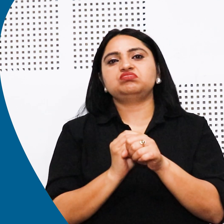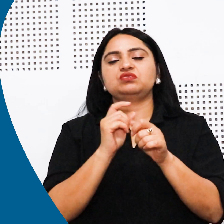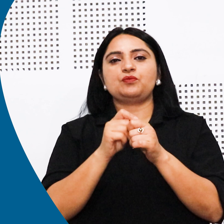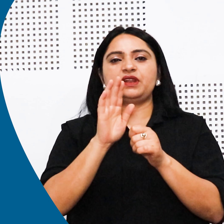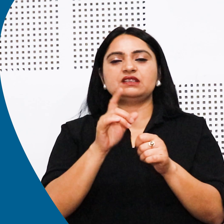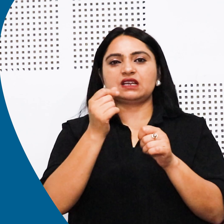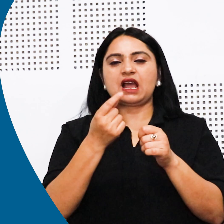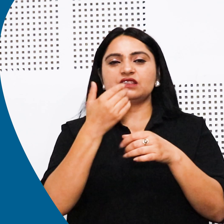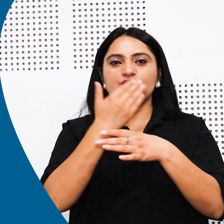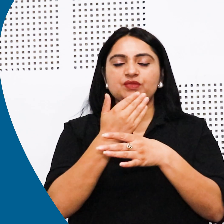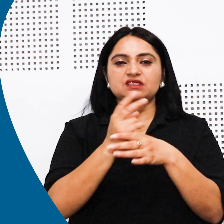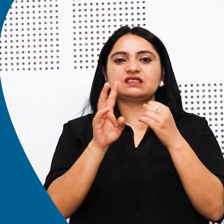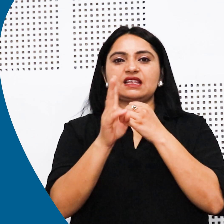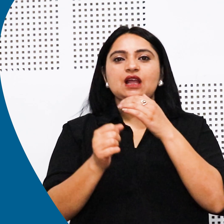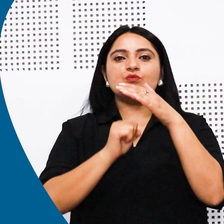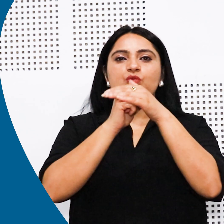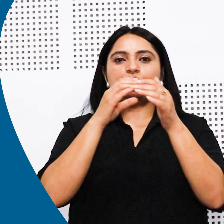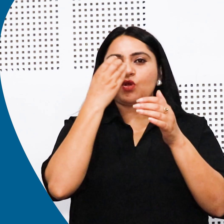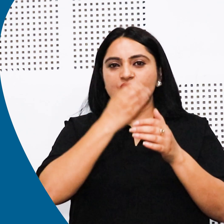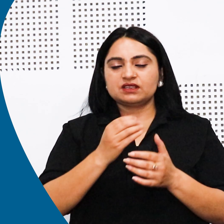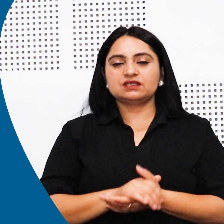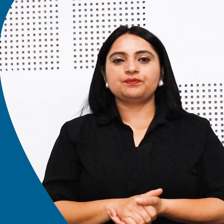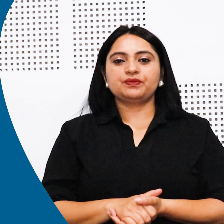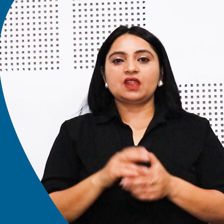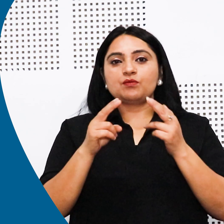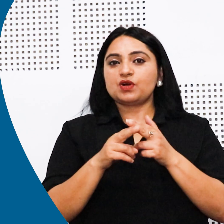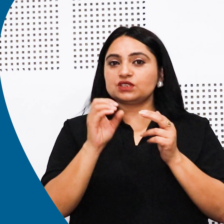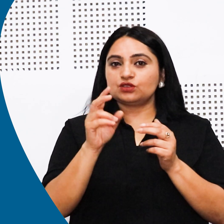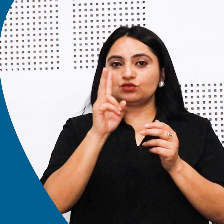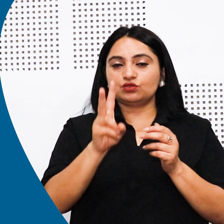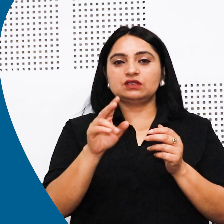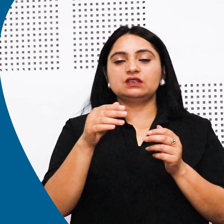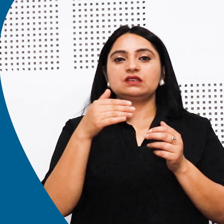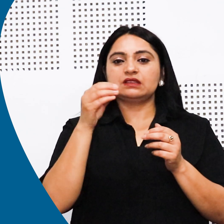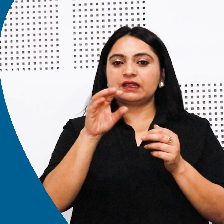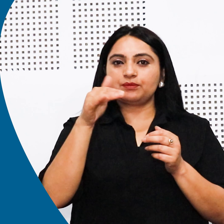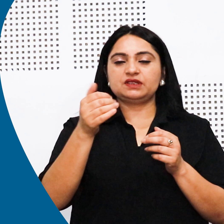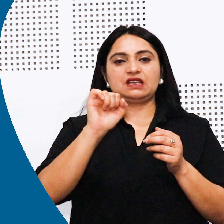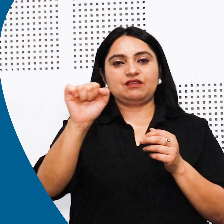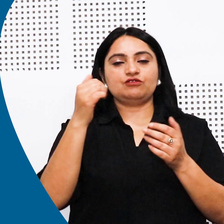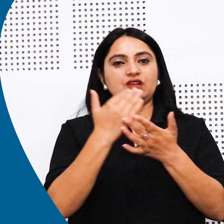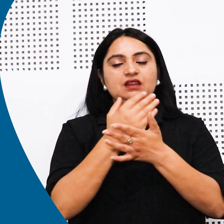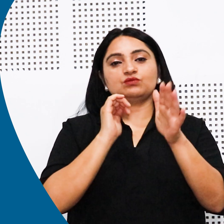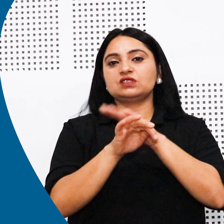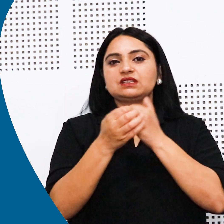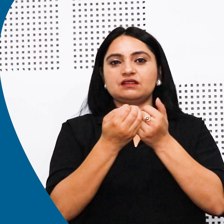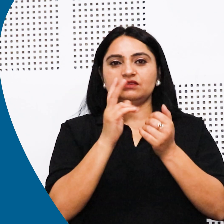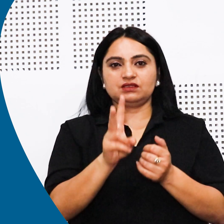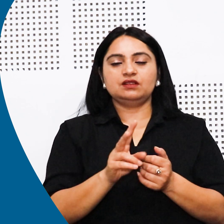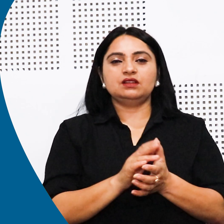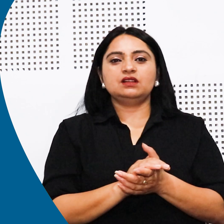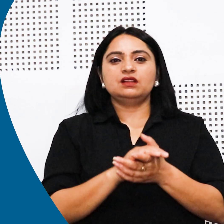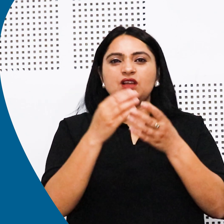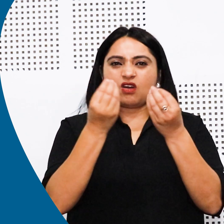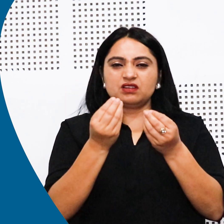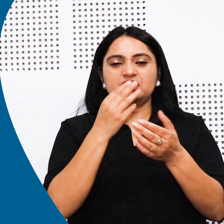छन्। आर्थिक प्रशासन शाखाका प्रमुख गणेश भण्डारी, बजेट दिन्छौँ, त्यो बजेट दिएपछि त्यो टोल विकास संस्थाले आफ्नो कार्यक्रमहरू सञ्चालन गर्छ। त्यस्ता कामहरू चाहिँ थोरै